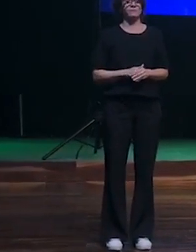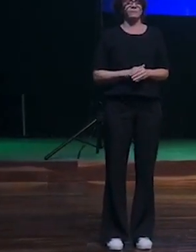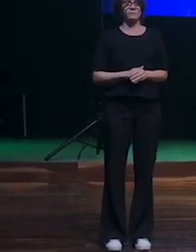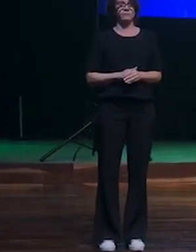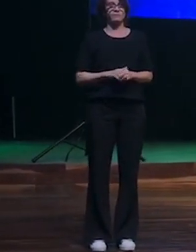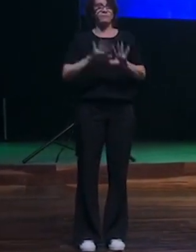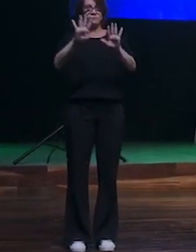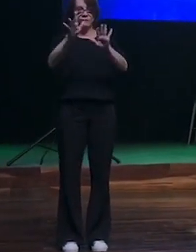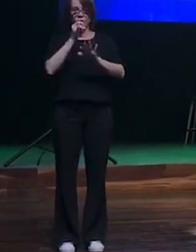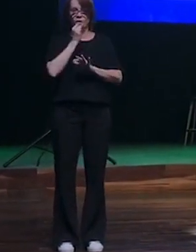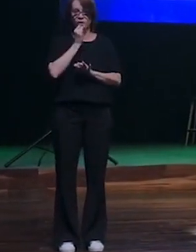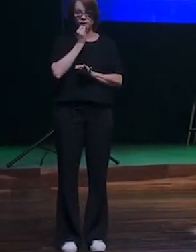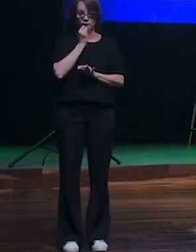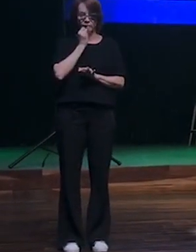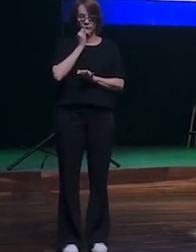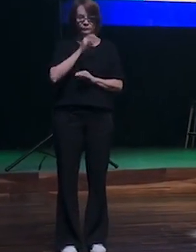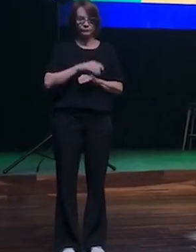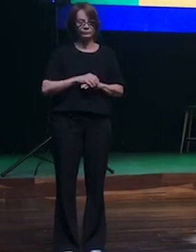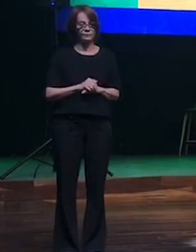Eu vou dar um exemplo.